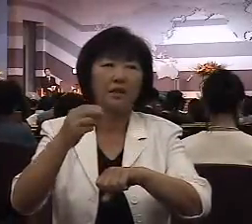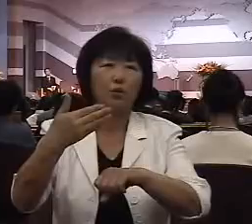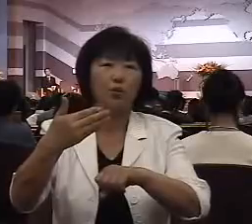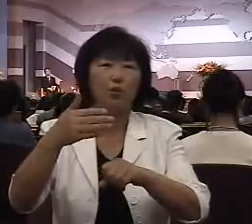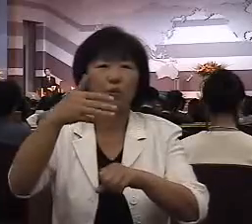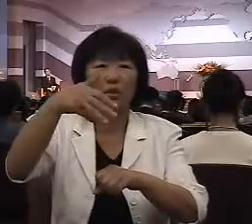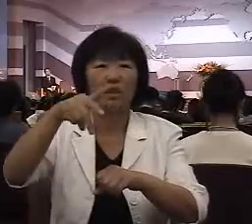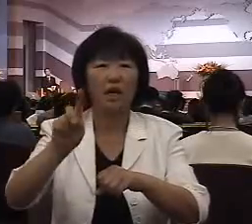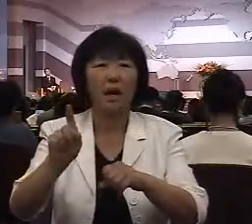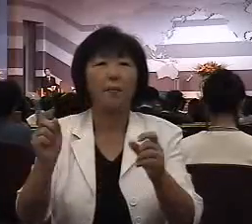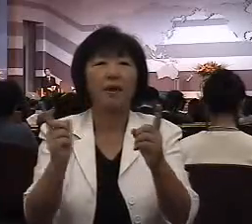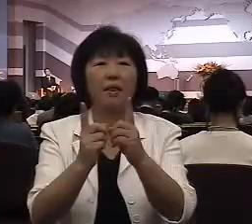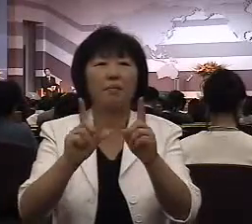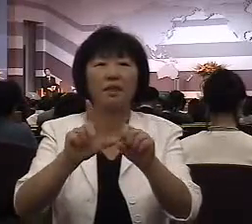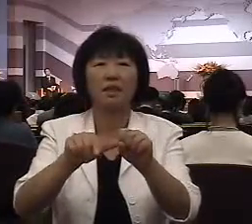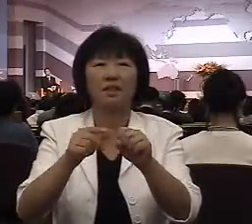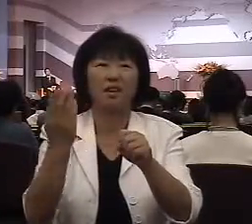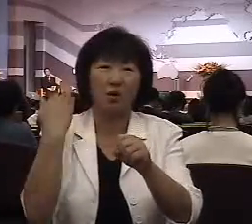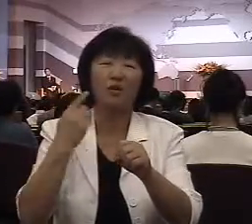시간이 있습니다.